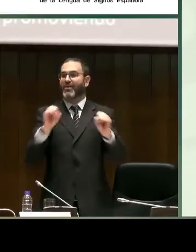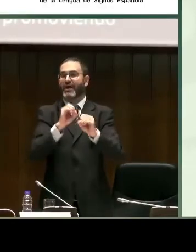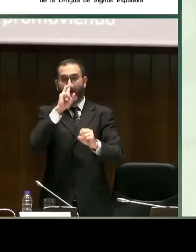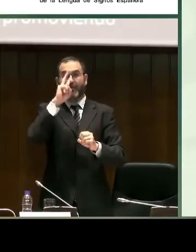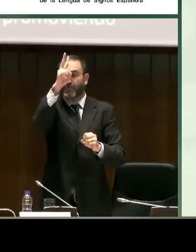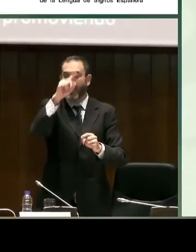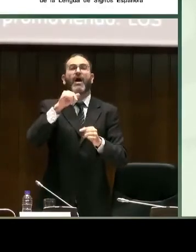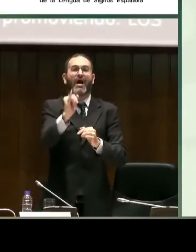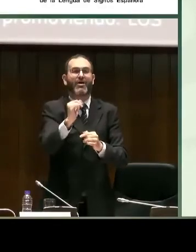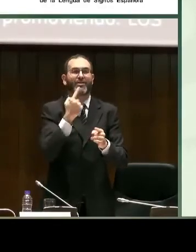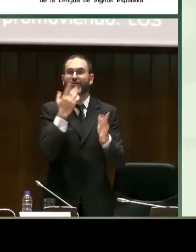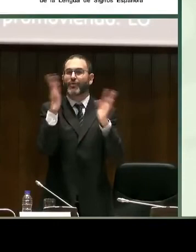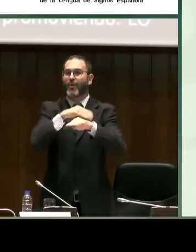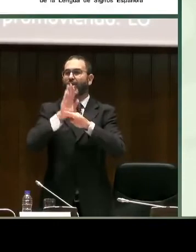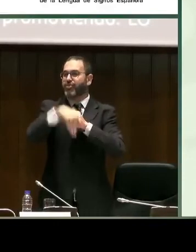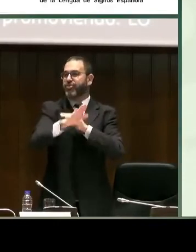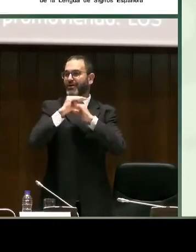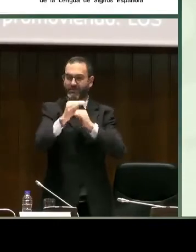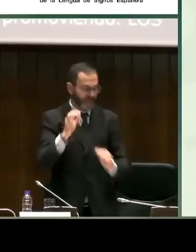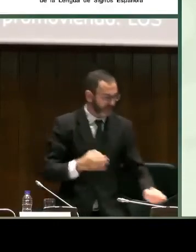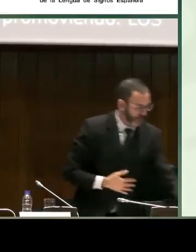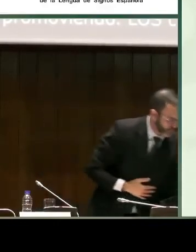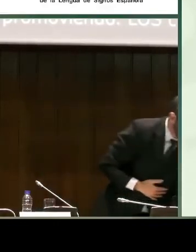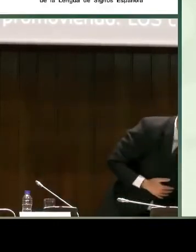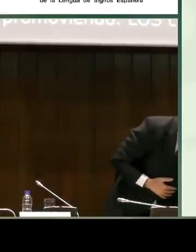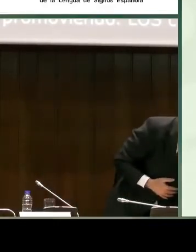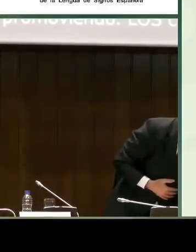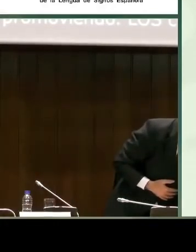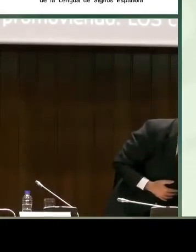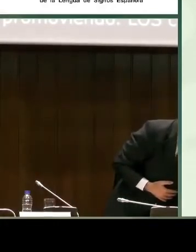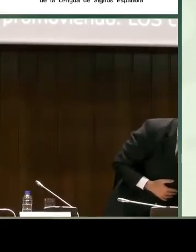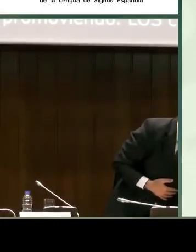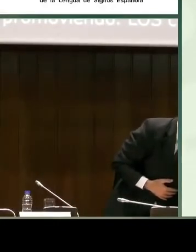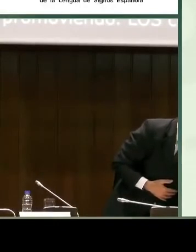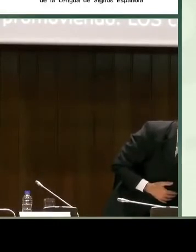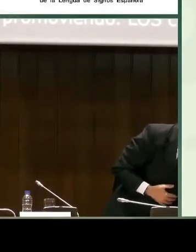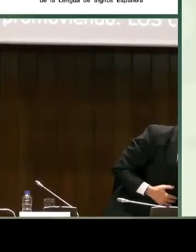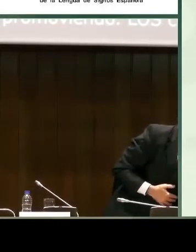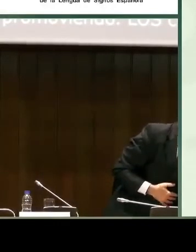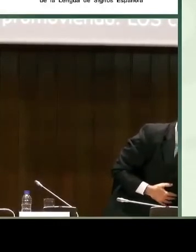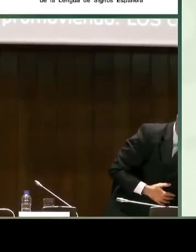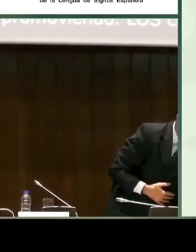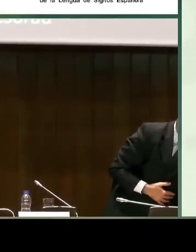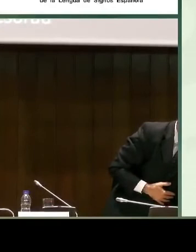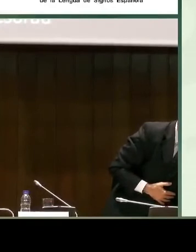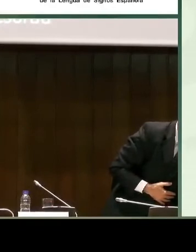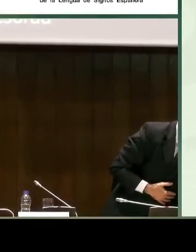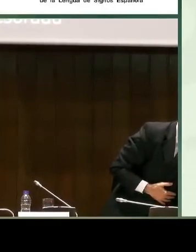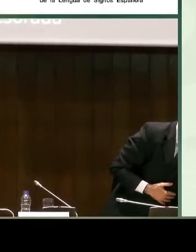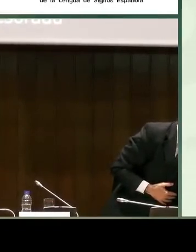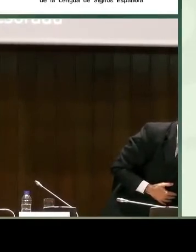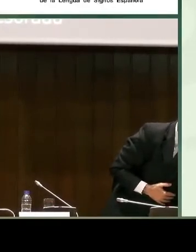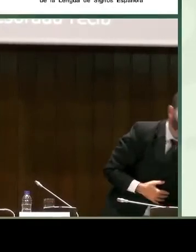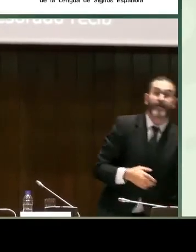que no haya una formación estable y continua en lengua de signos para el profesorado de los centros que